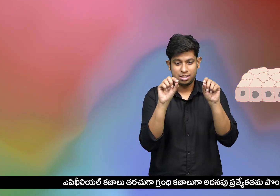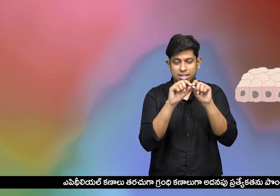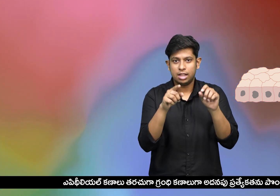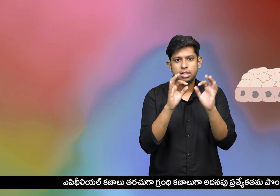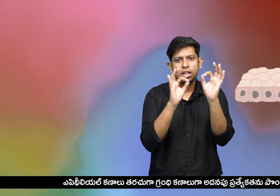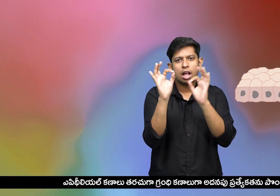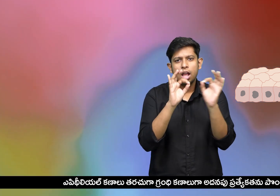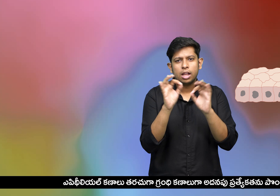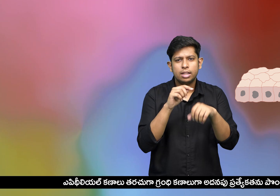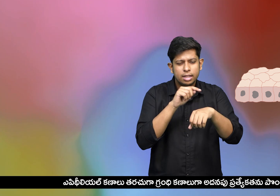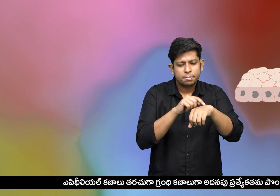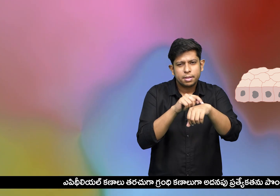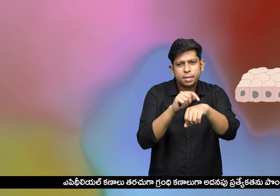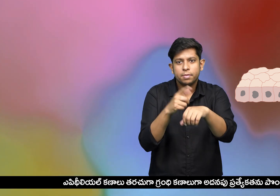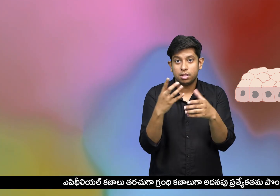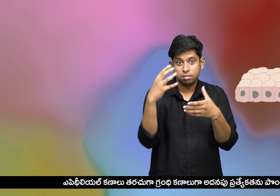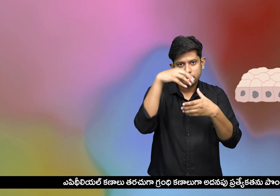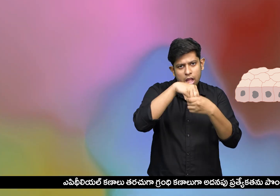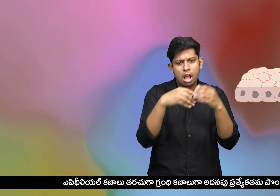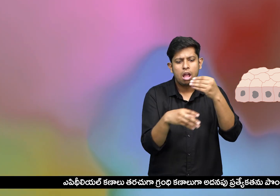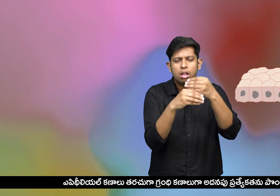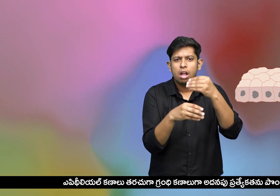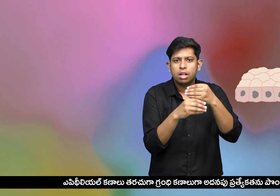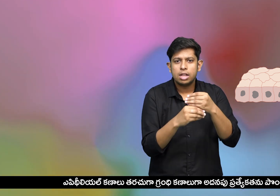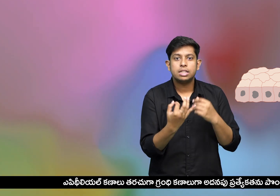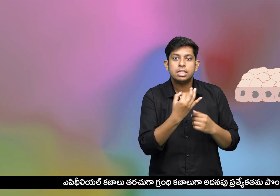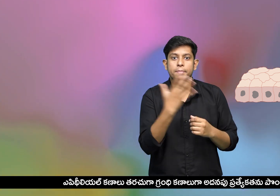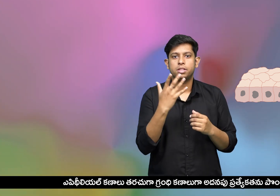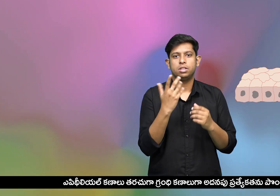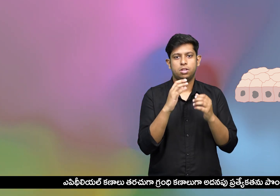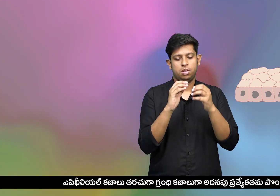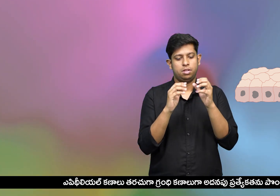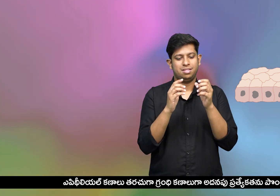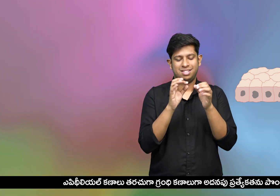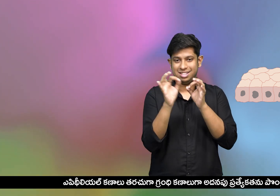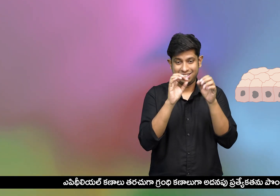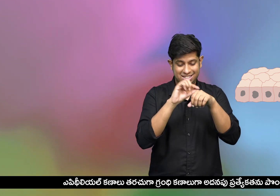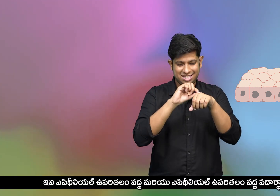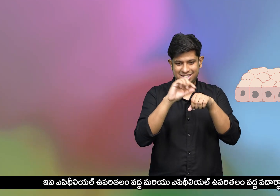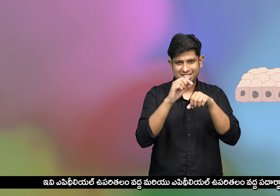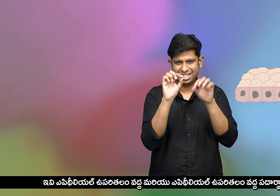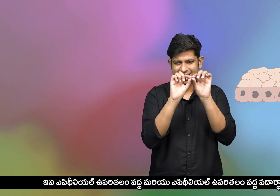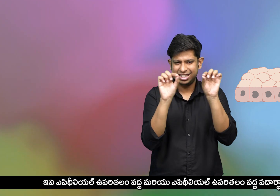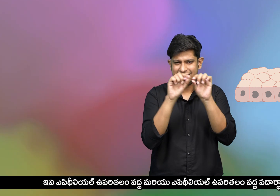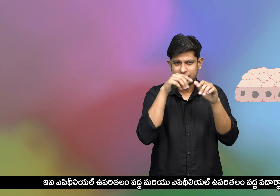ఎపిథీలియల్ కణాలు తరచుగా గ్రంథి కణాలుగా అదనపు ప్రత్యేకతను పొందుతాయి. ఇవి